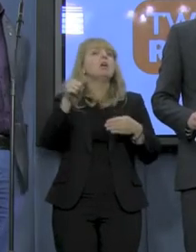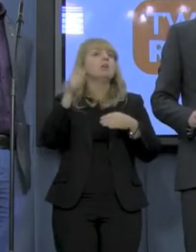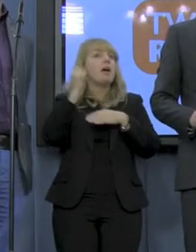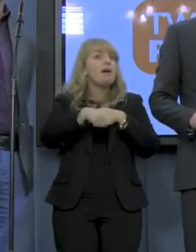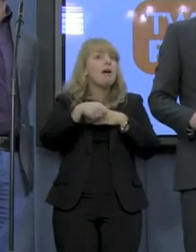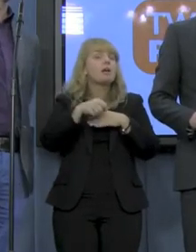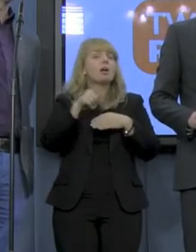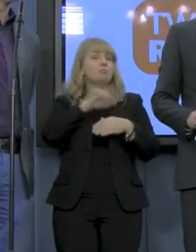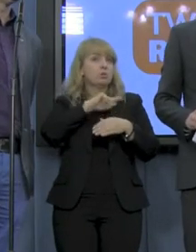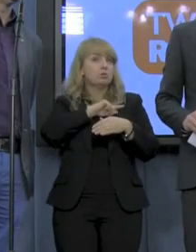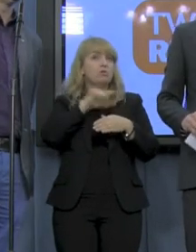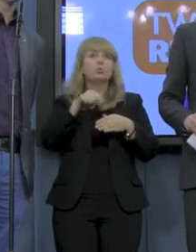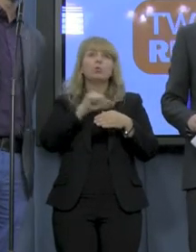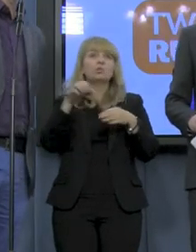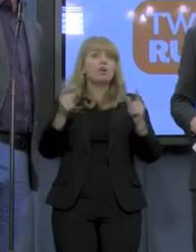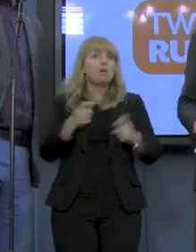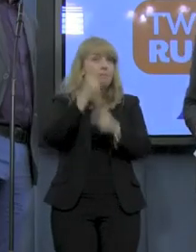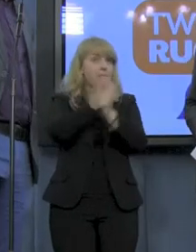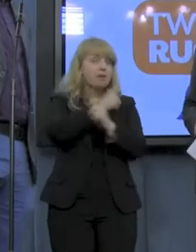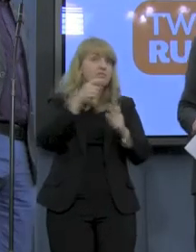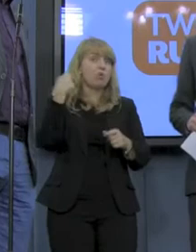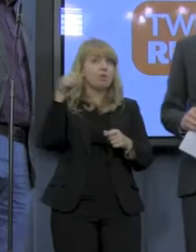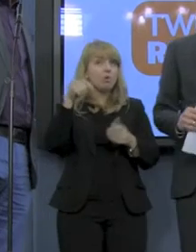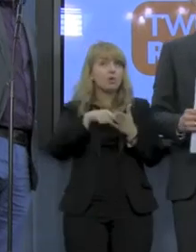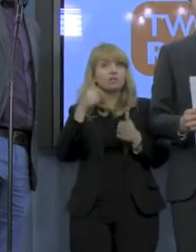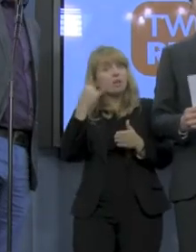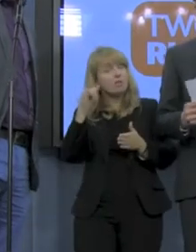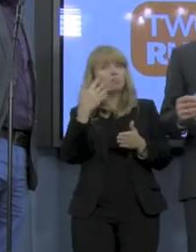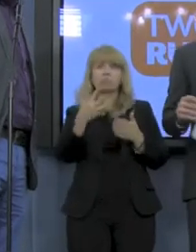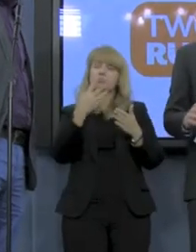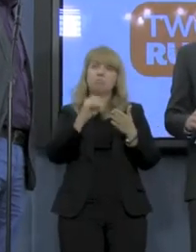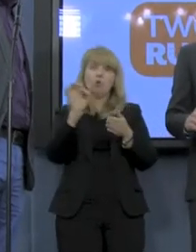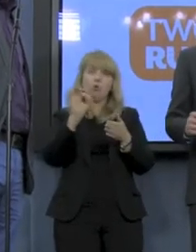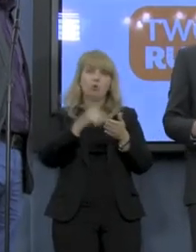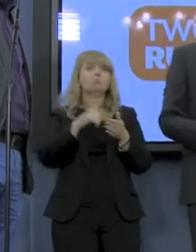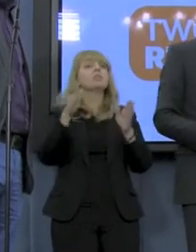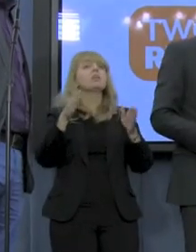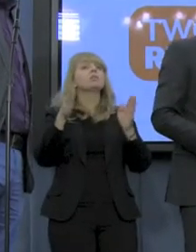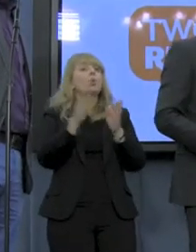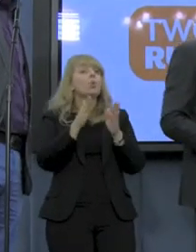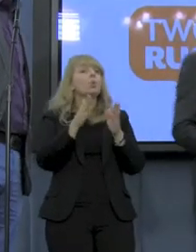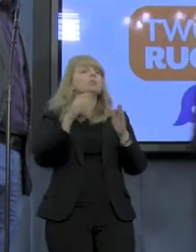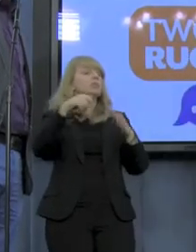miejsca w państwie demokratycznym. Zanim poseł Maciej Banaszak, poprosimy o krótki film.